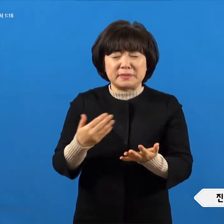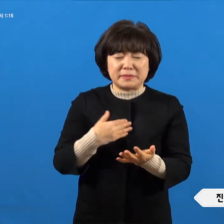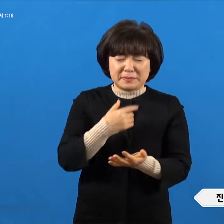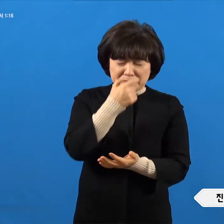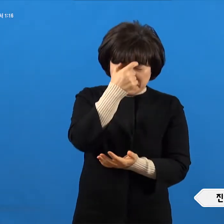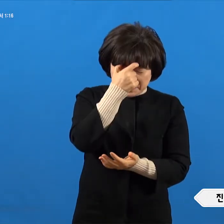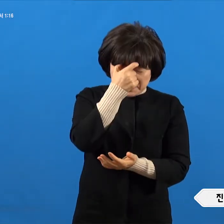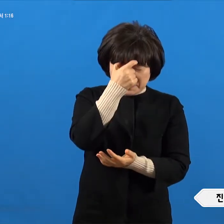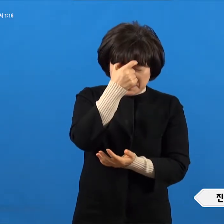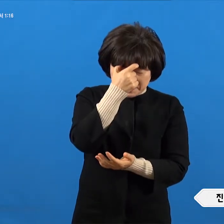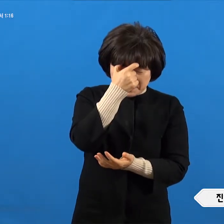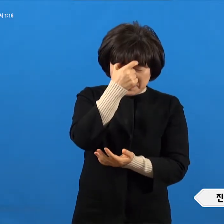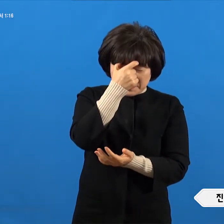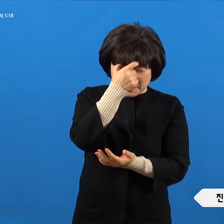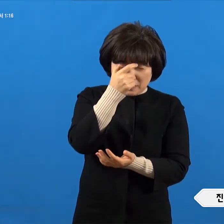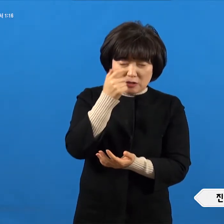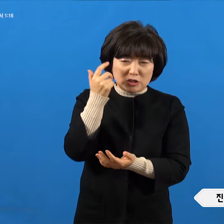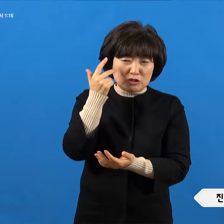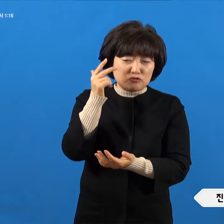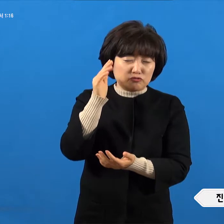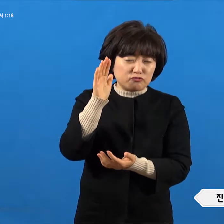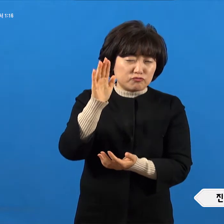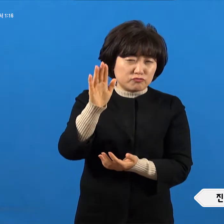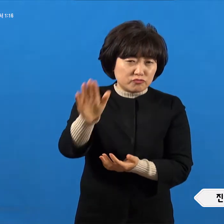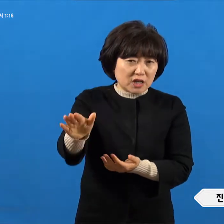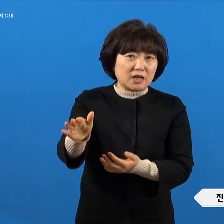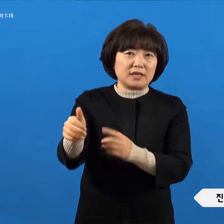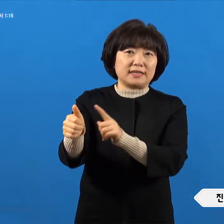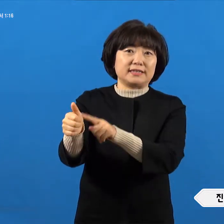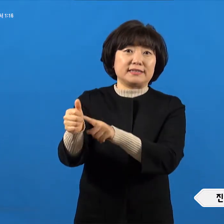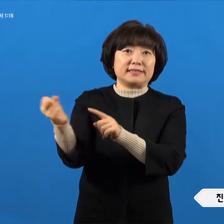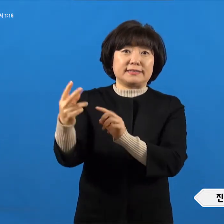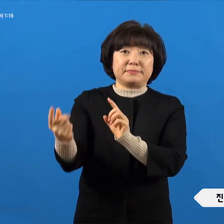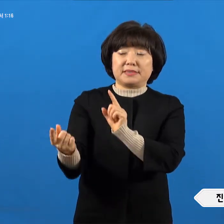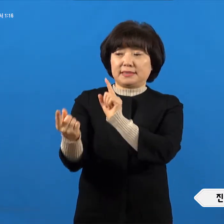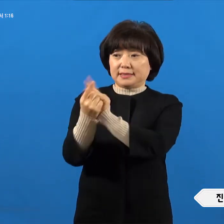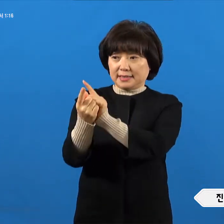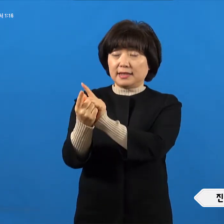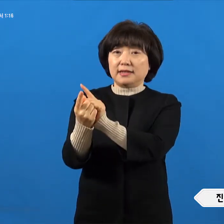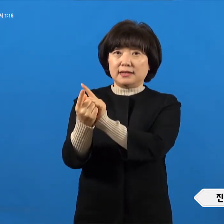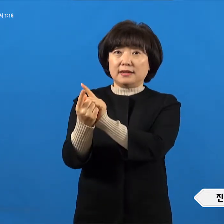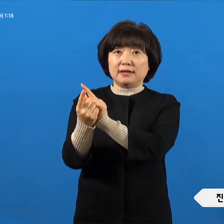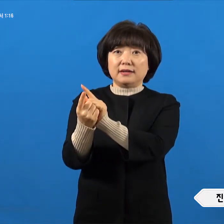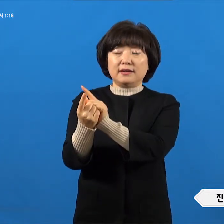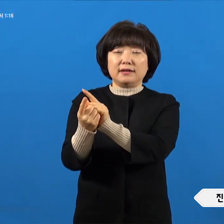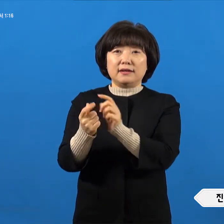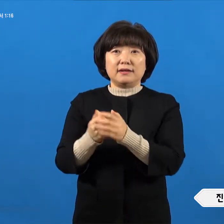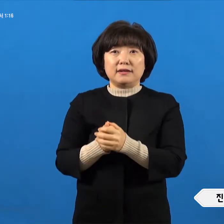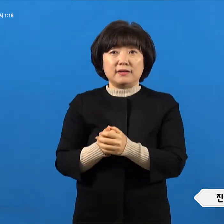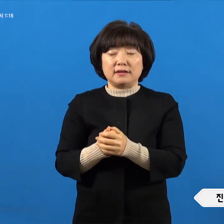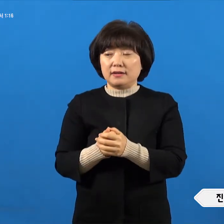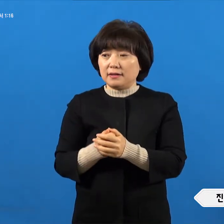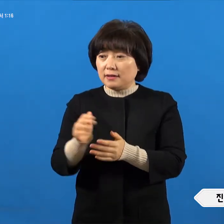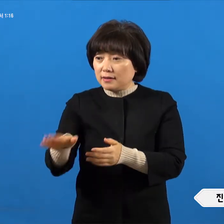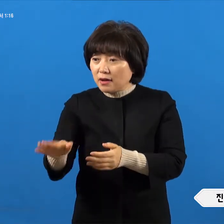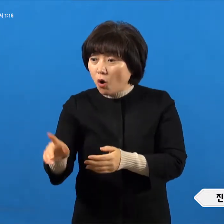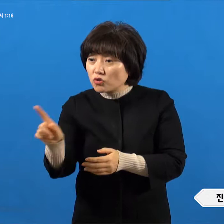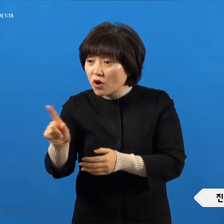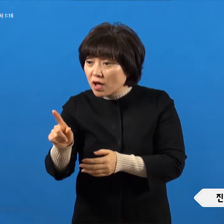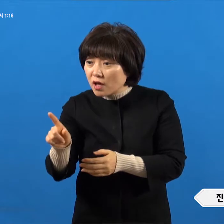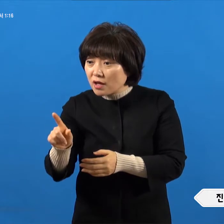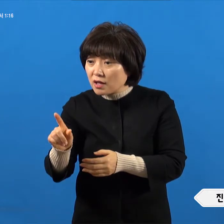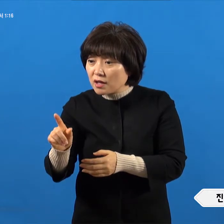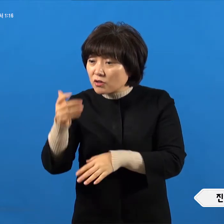하고 있었는데 한 일주일쯤 지나서 다시 보게 됐습니다. 다시 나오기 시작합니다. 그래서 제가 물었습니다.